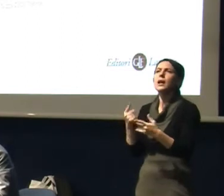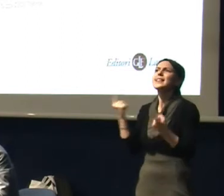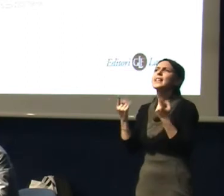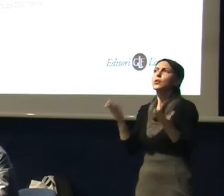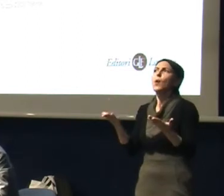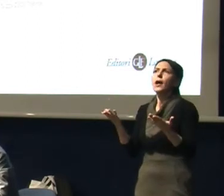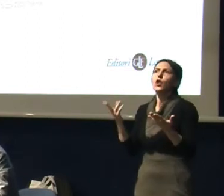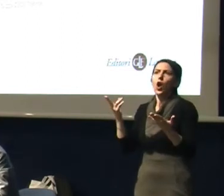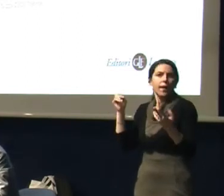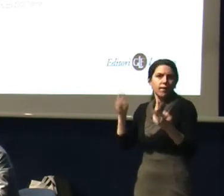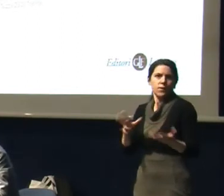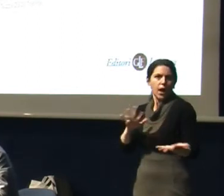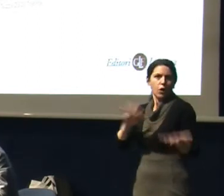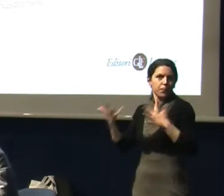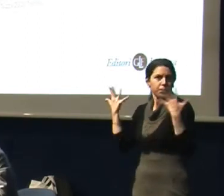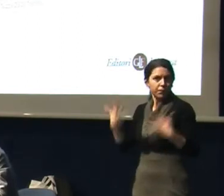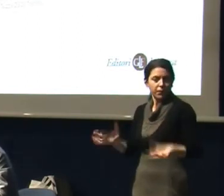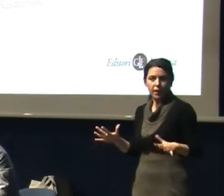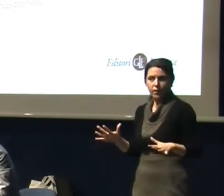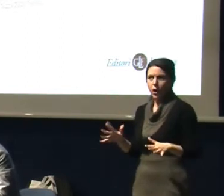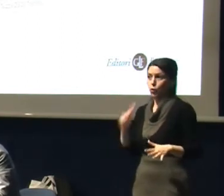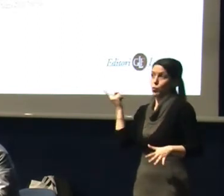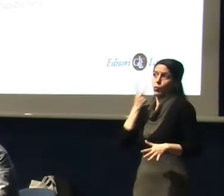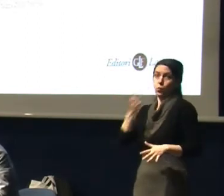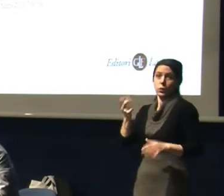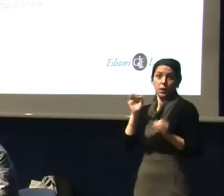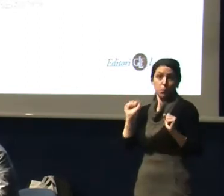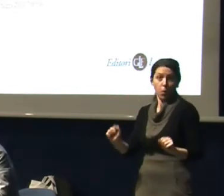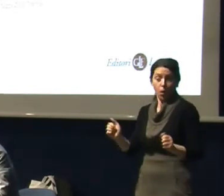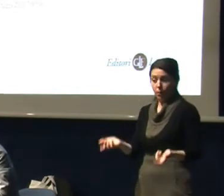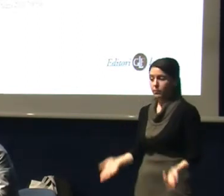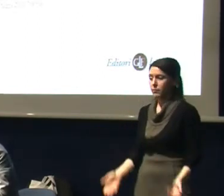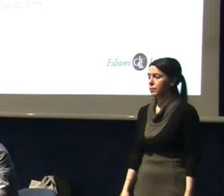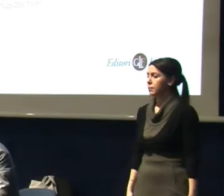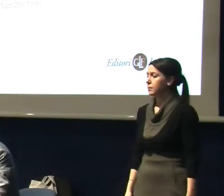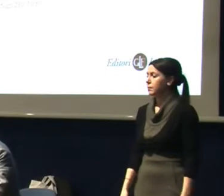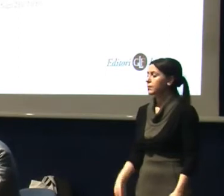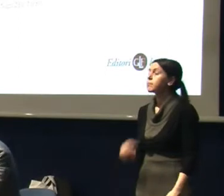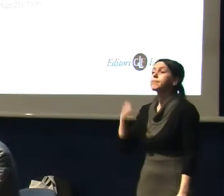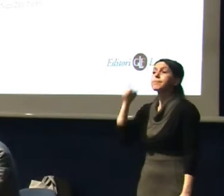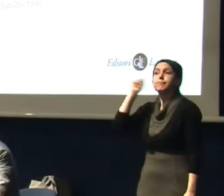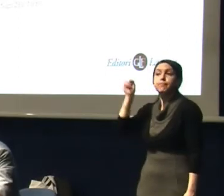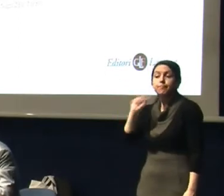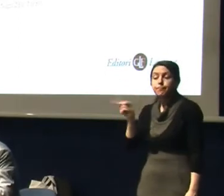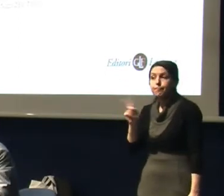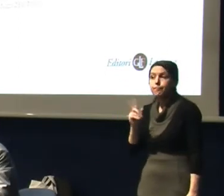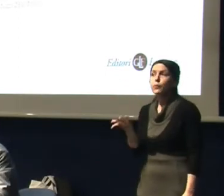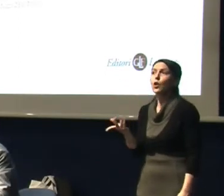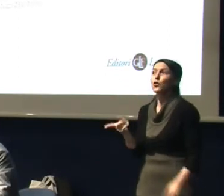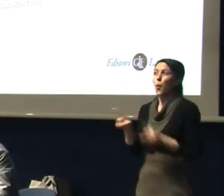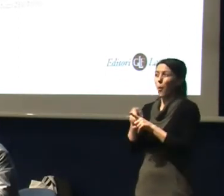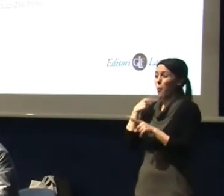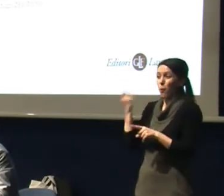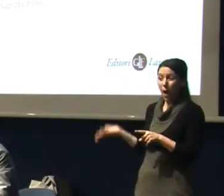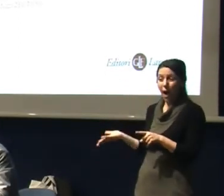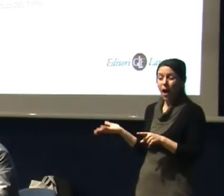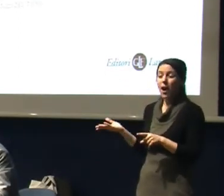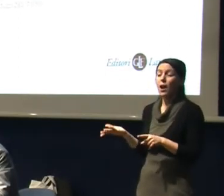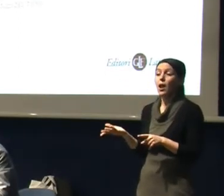è molto cambiata è sotto gli occhi di tutti non lo so se come tu hai detto prima